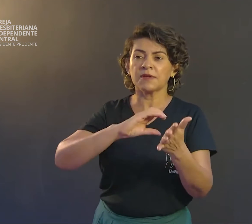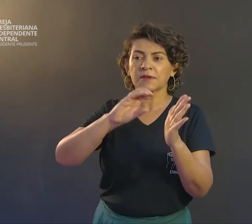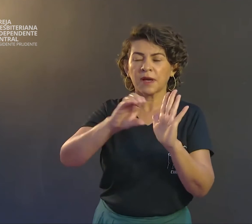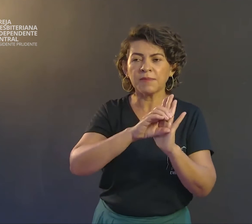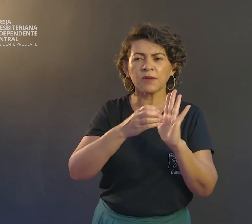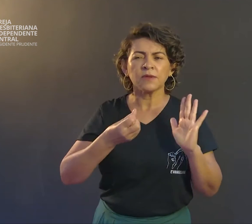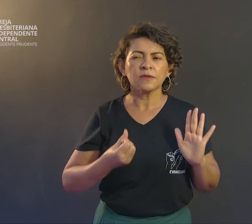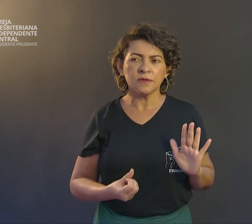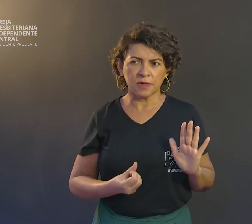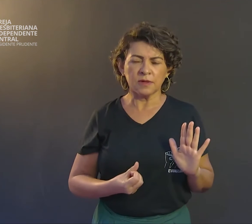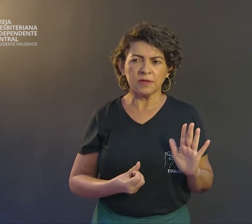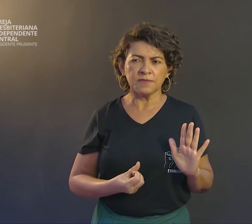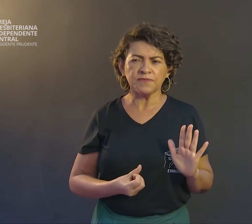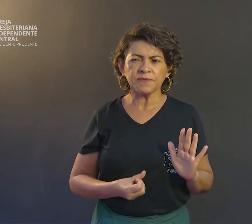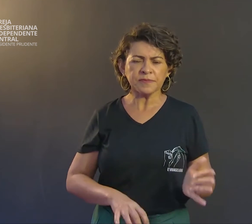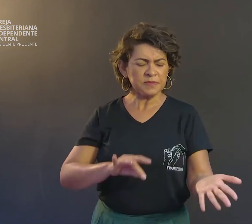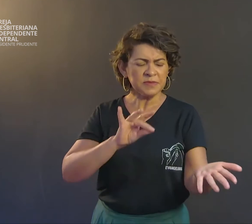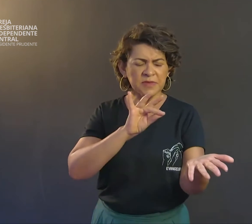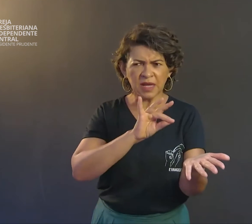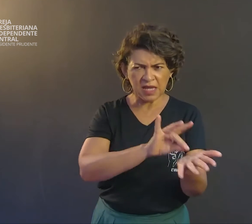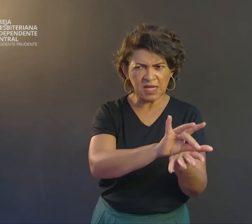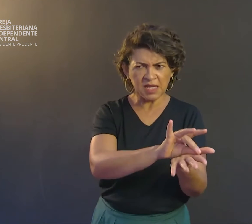Este termo vem da palavra grega